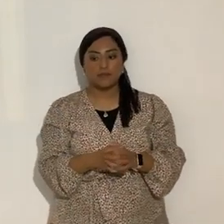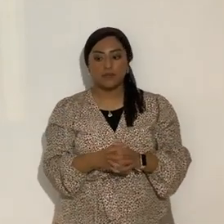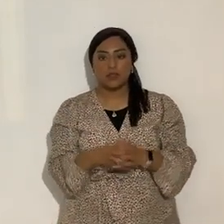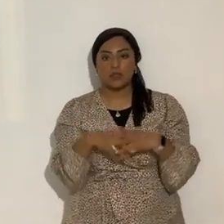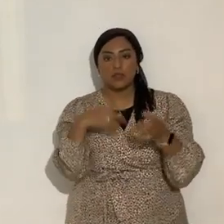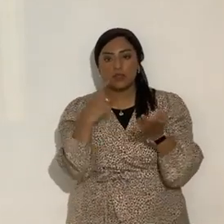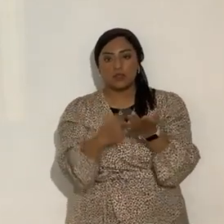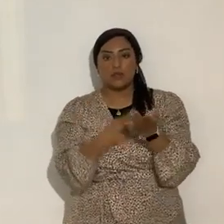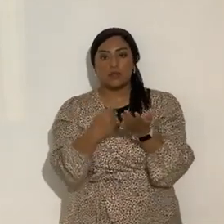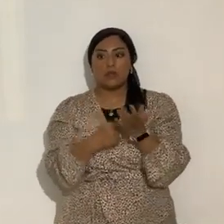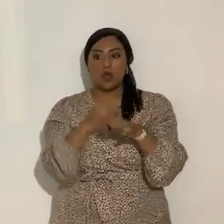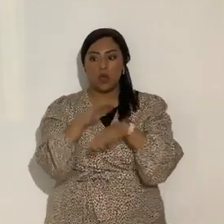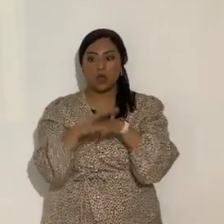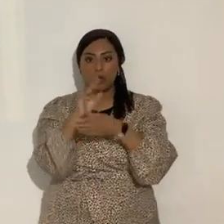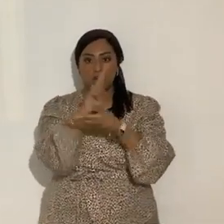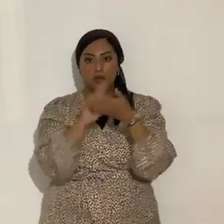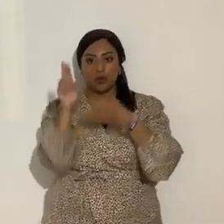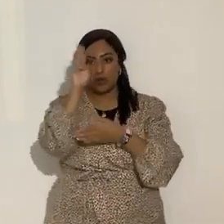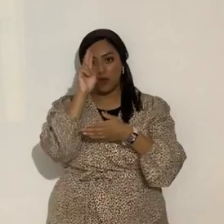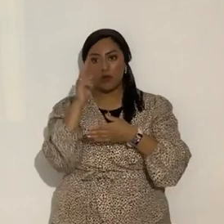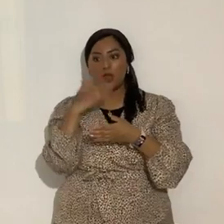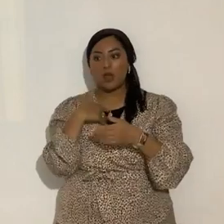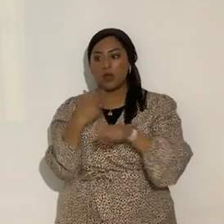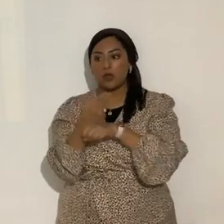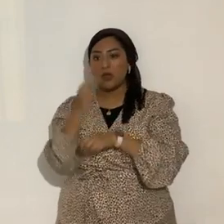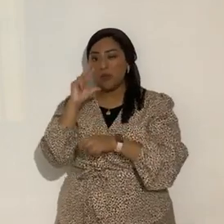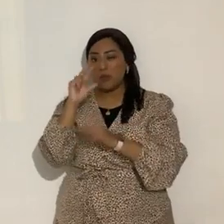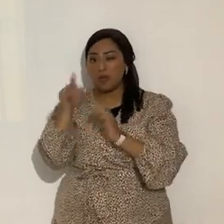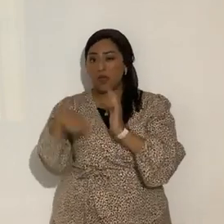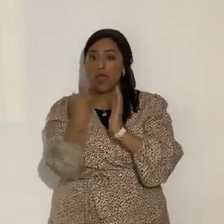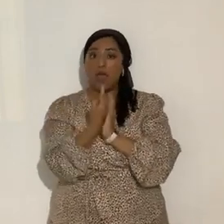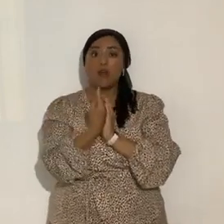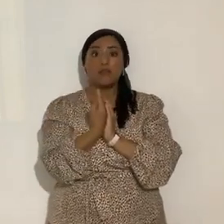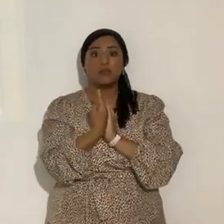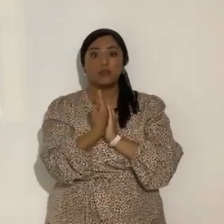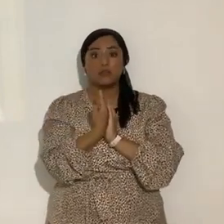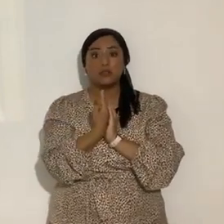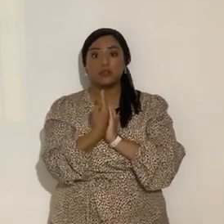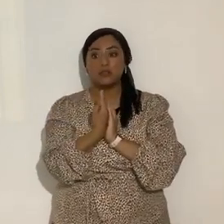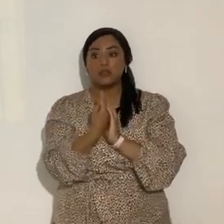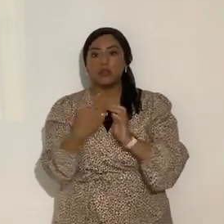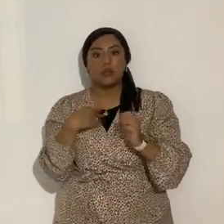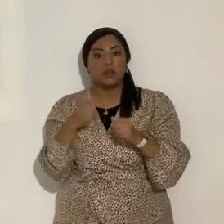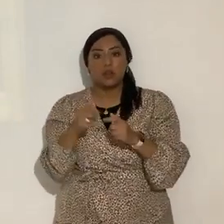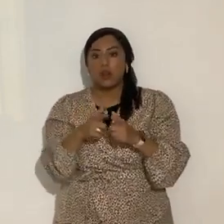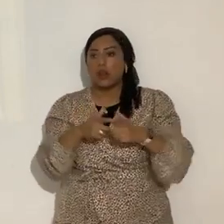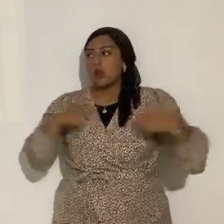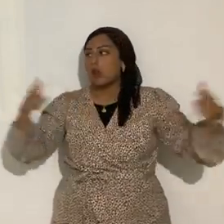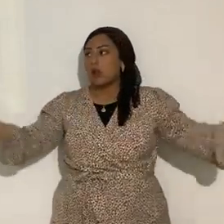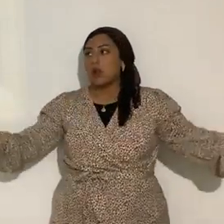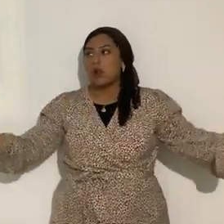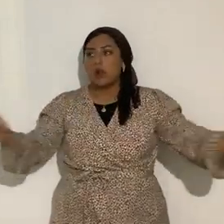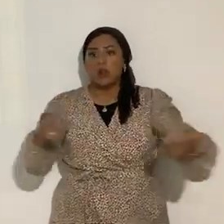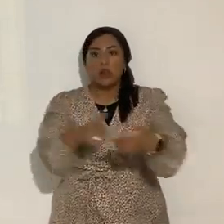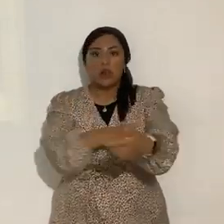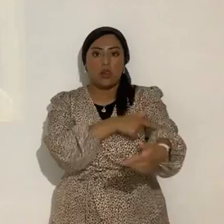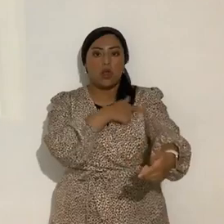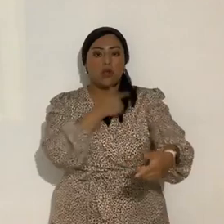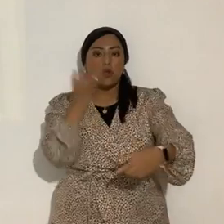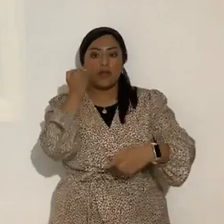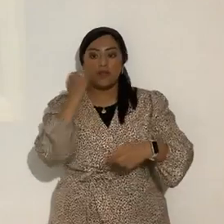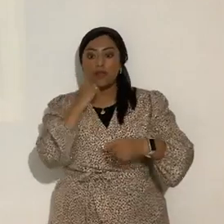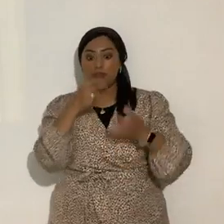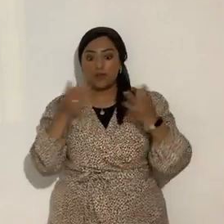a veces en las universidades me llevaba yo 3 horas, porque se puede uno extender si tanta prisa,